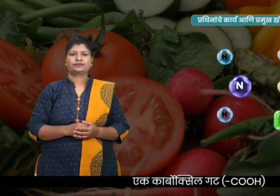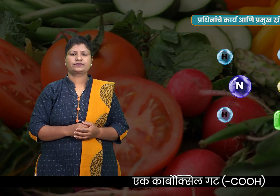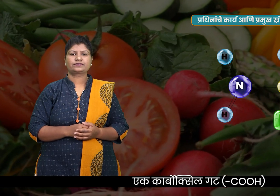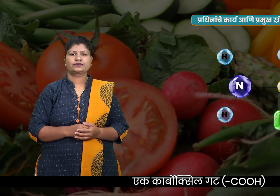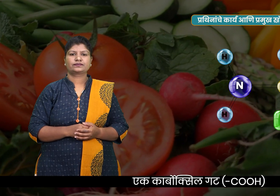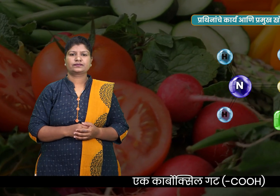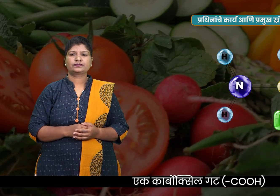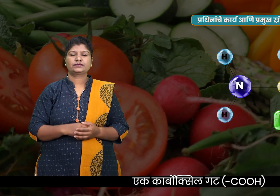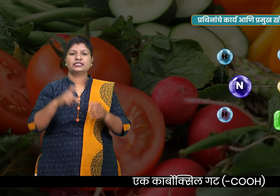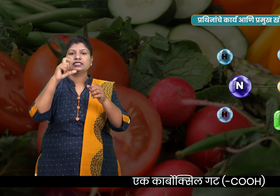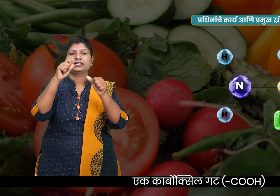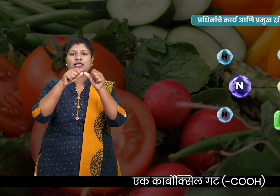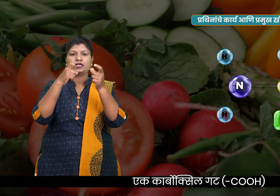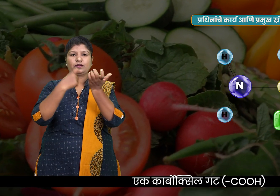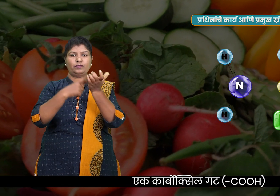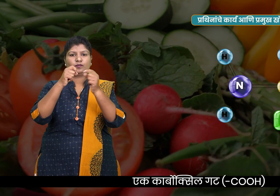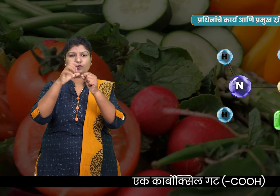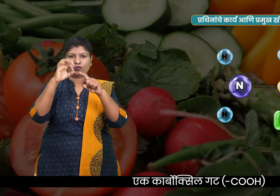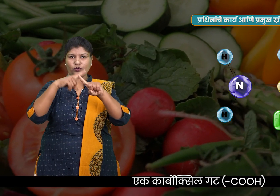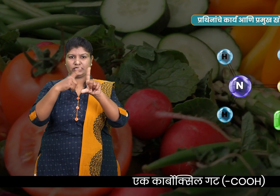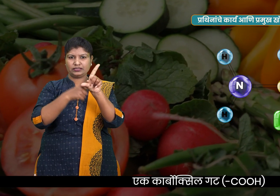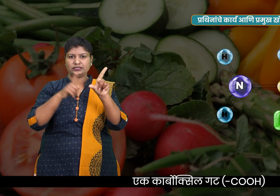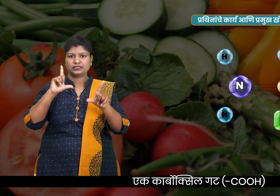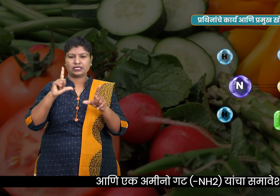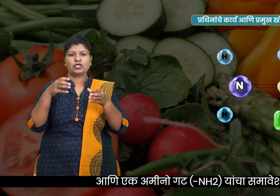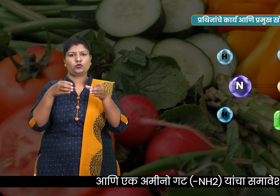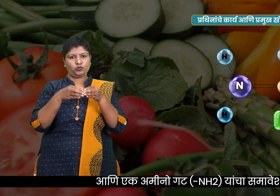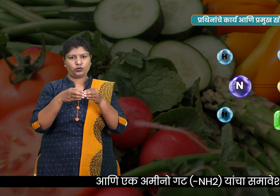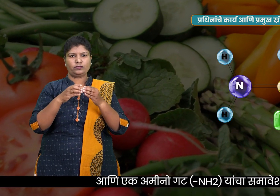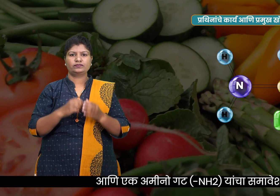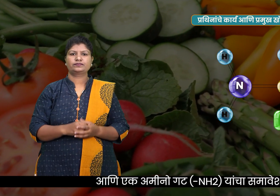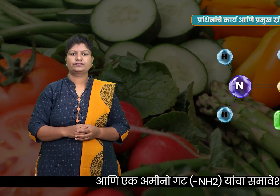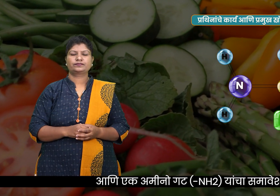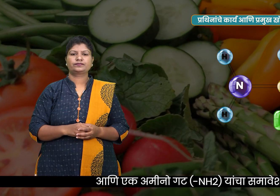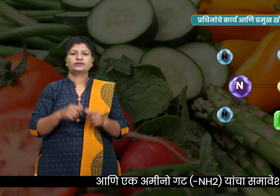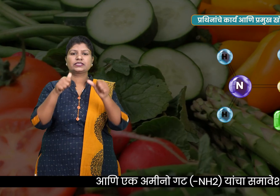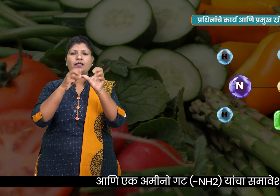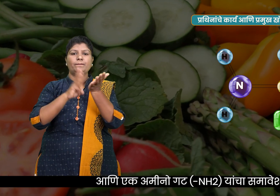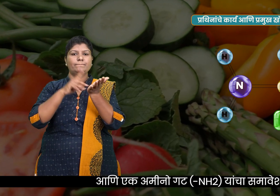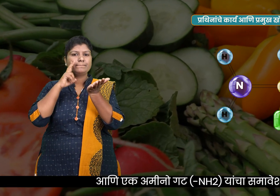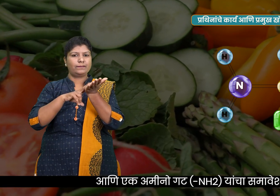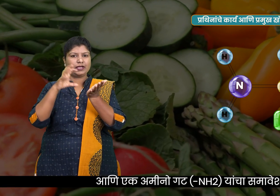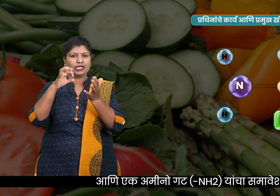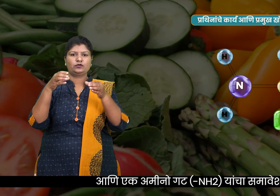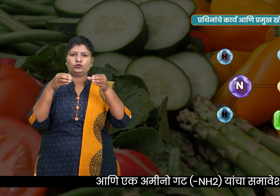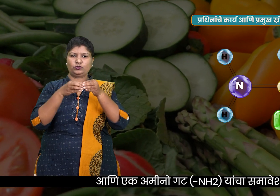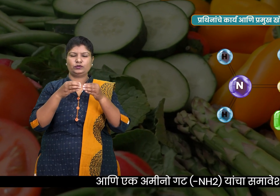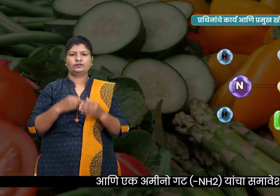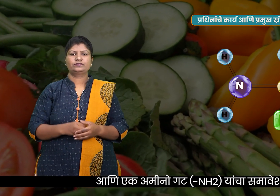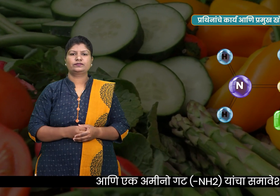एक कार्बोक्सिलिक गट COOH आणि एक अमिनो गट NH2 यांचा समावेश